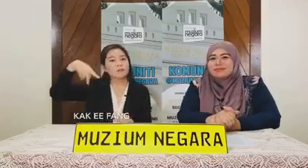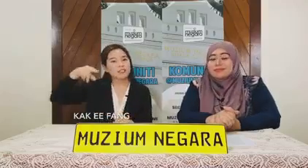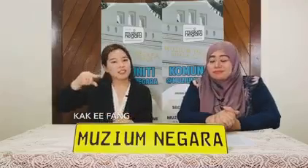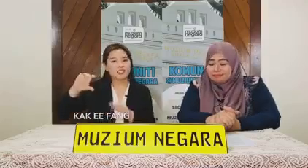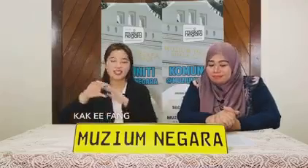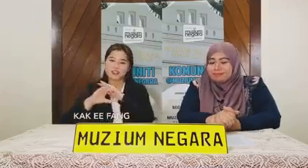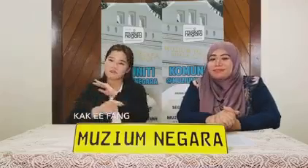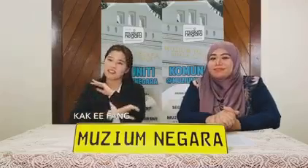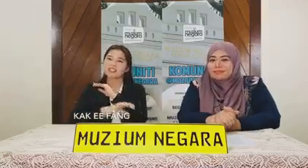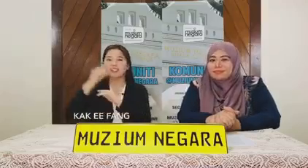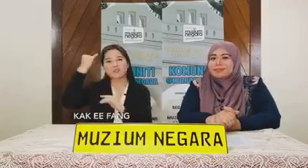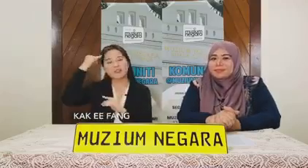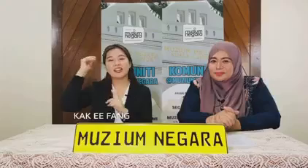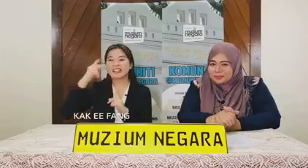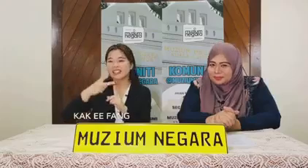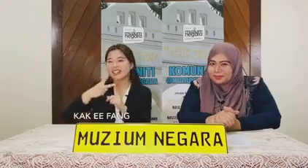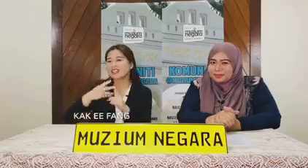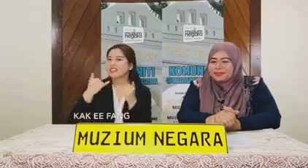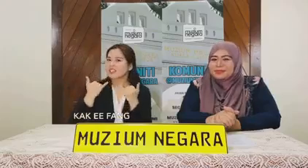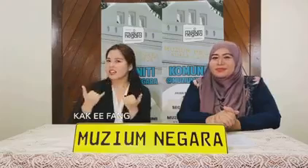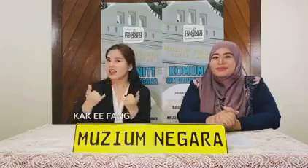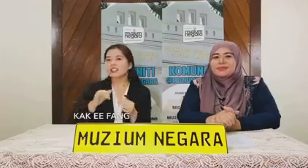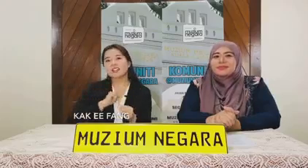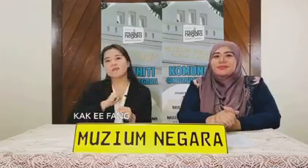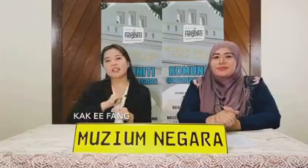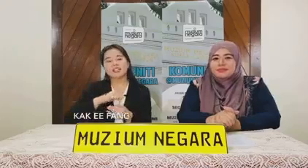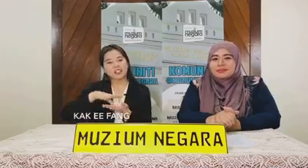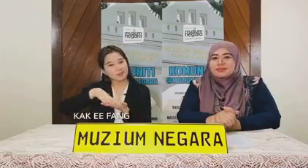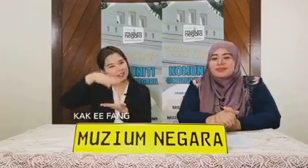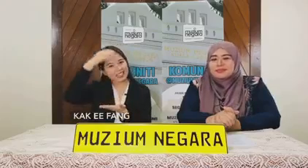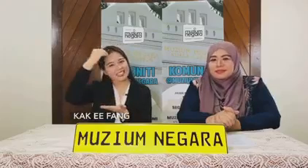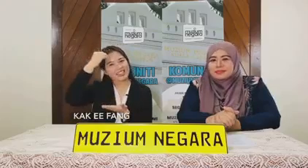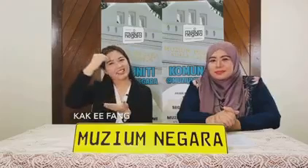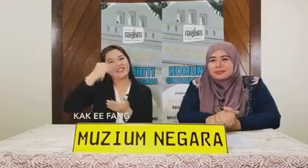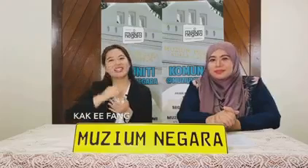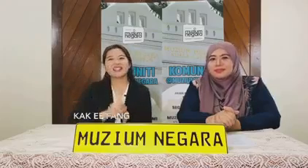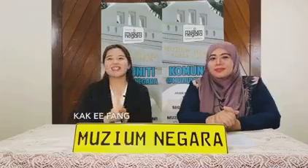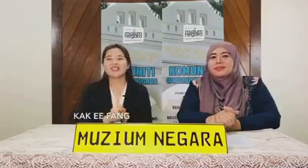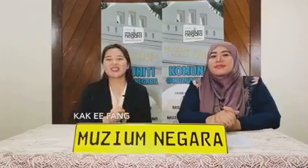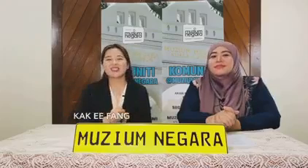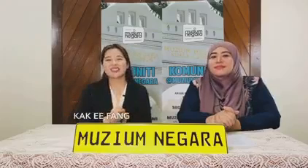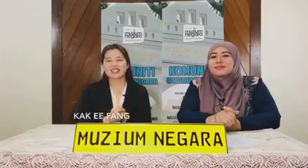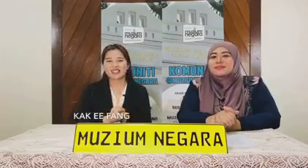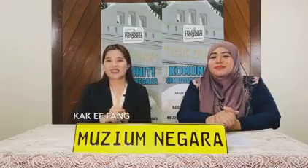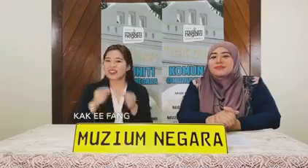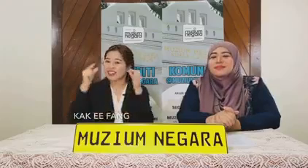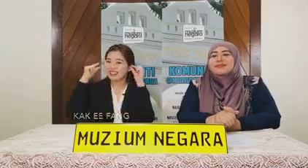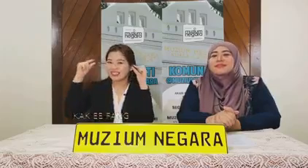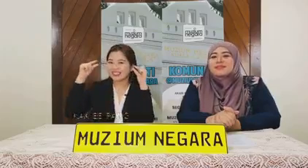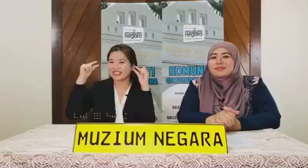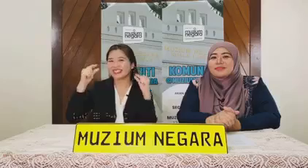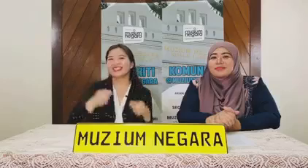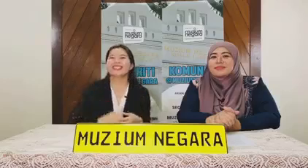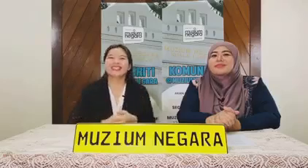IPG Kampus Ilmu Khas. Sekarang saya masih tengah belajar menjadi untuk jadi seorang guru.